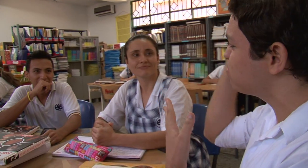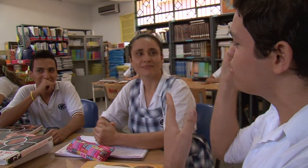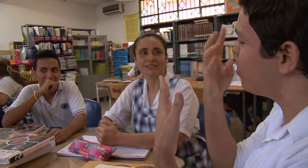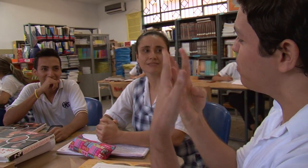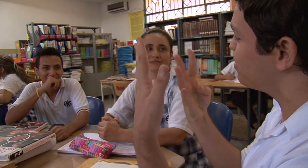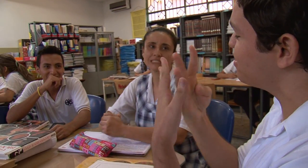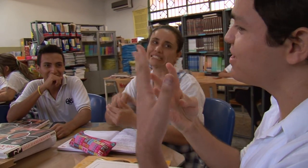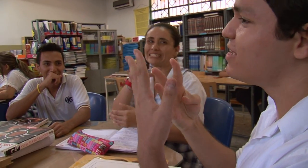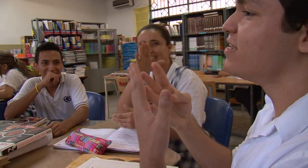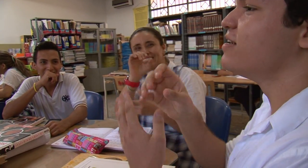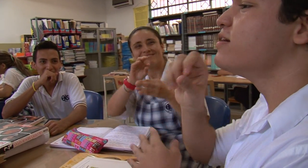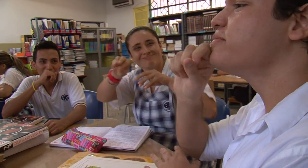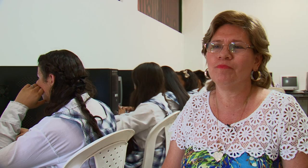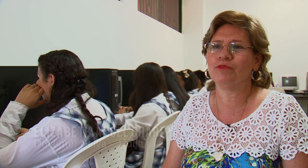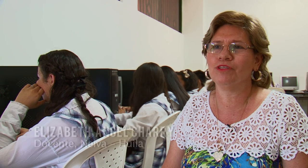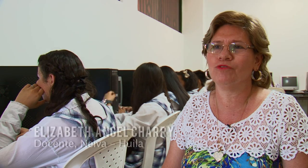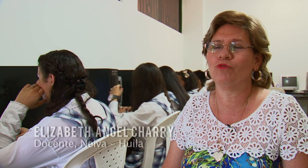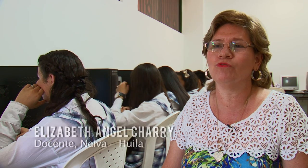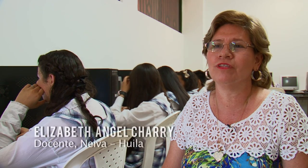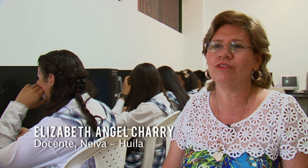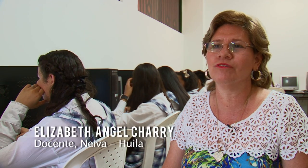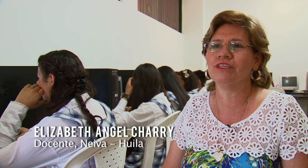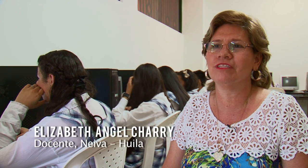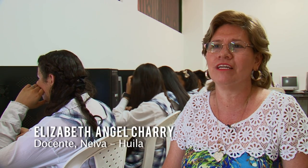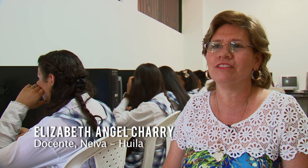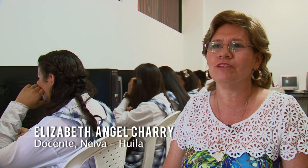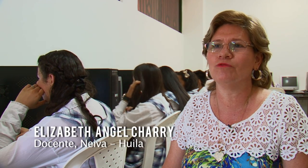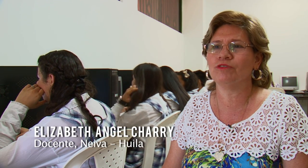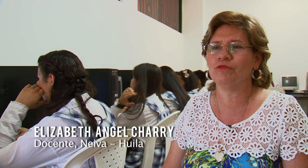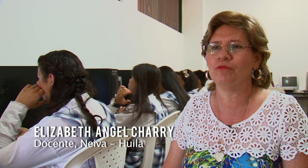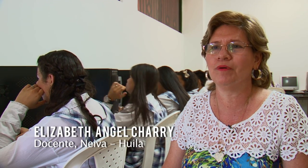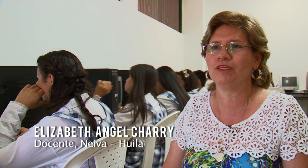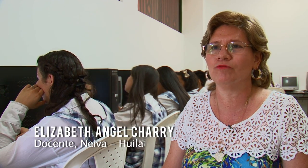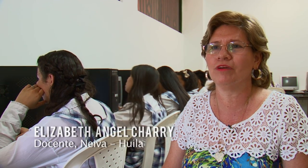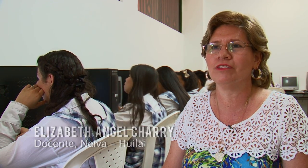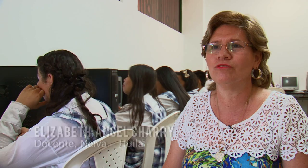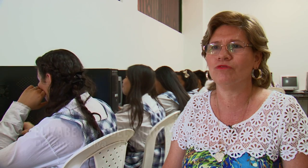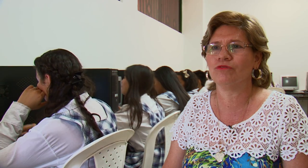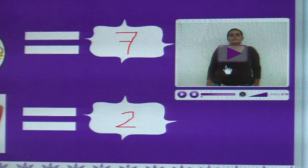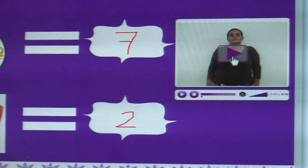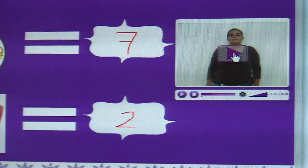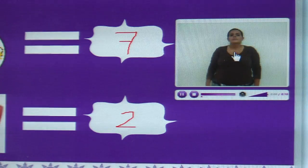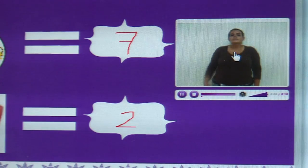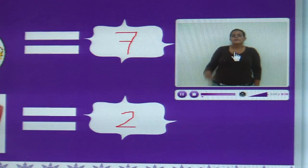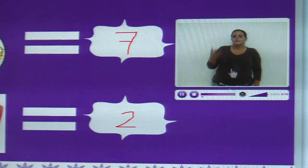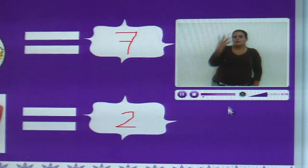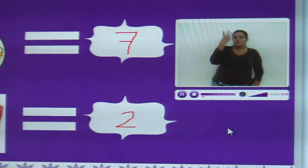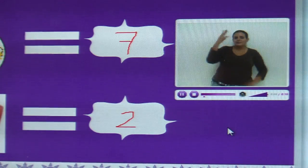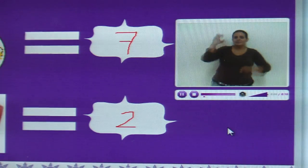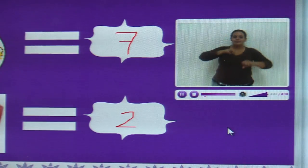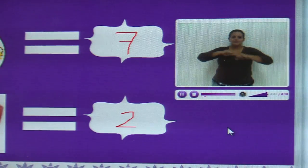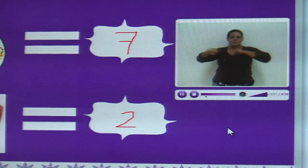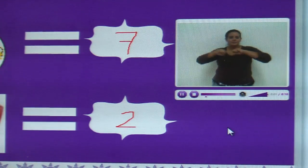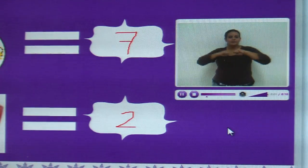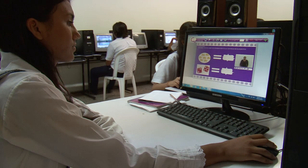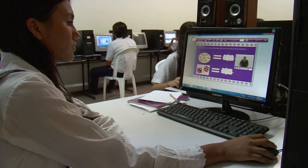Los estudiantes con el desarrollo de proyecto Contenidos Digitales Inclusivos para Estudiantes Sordos han logrado acabar con la